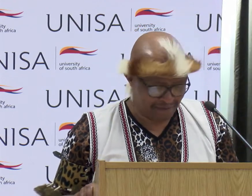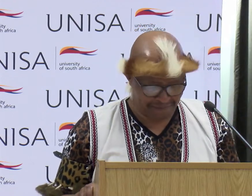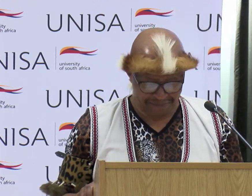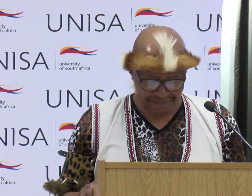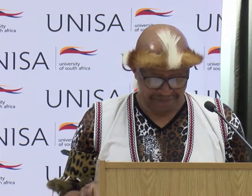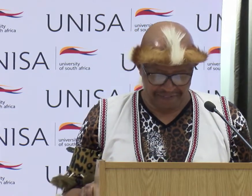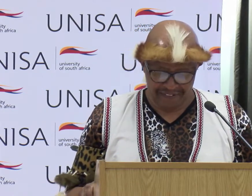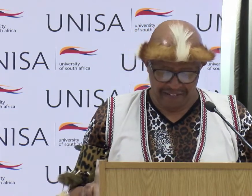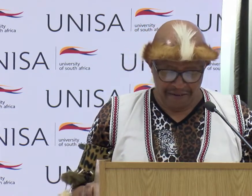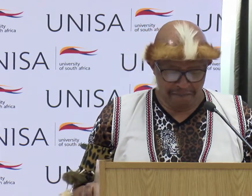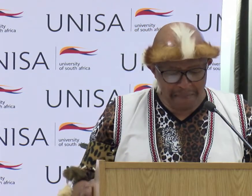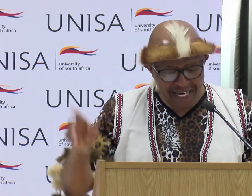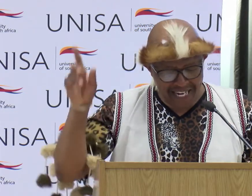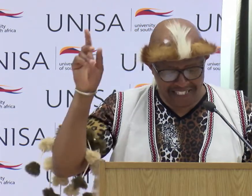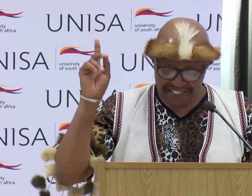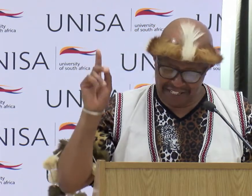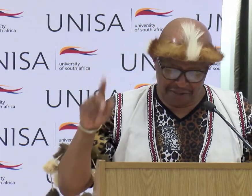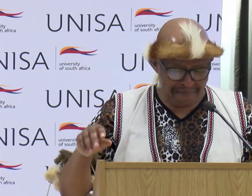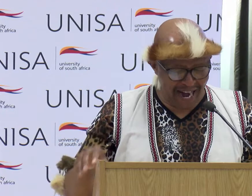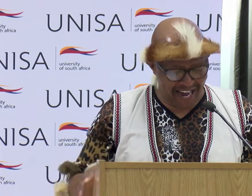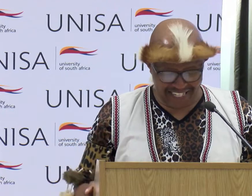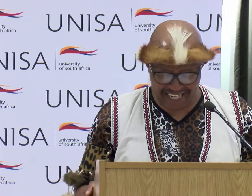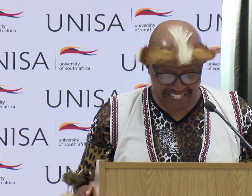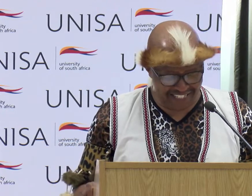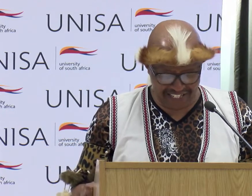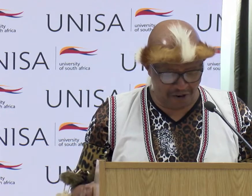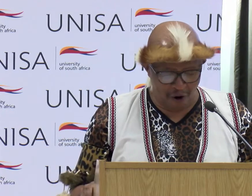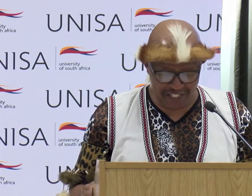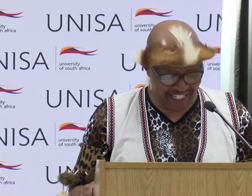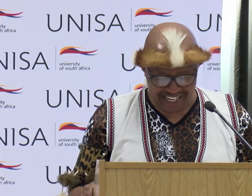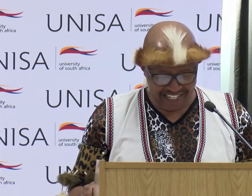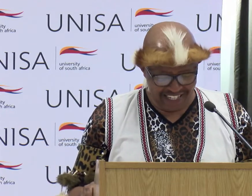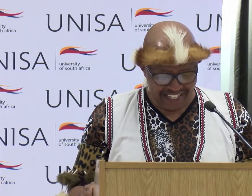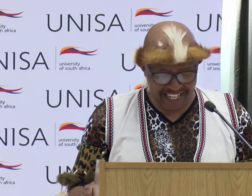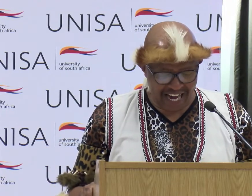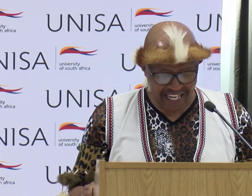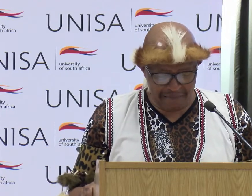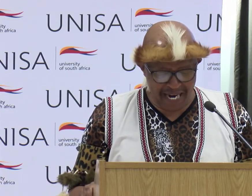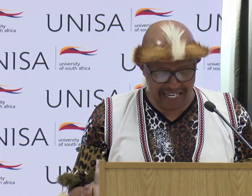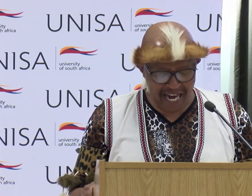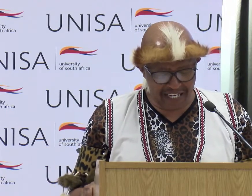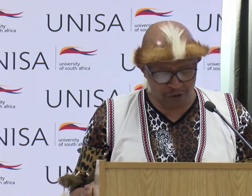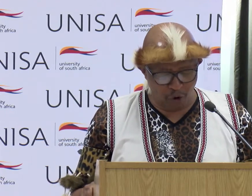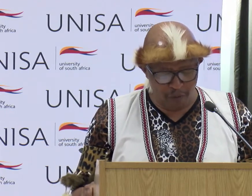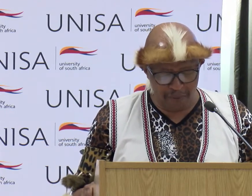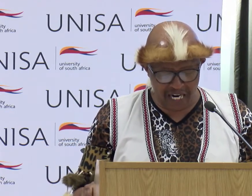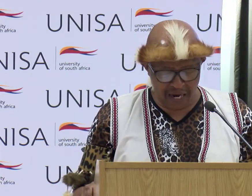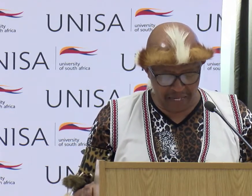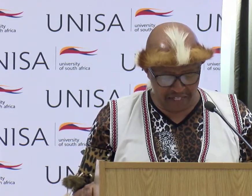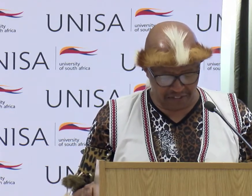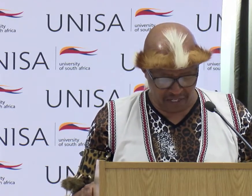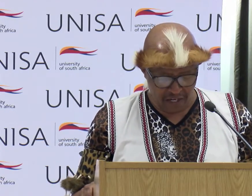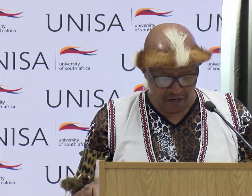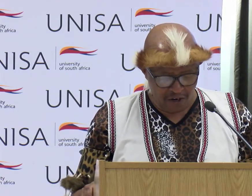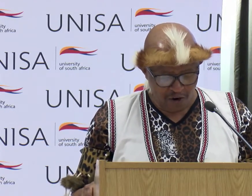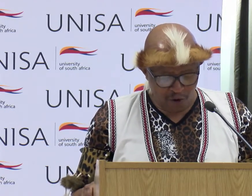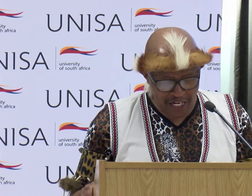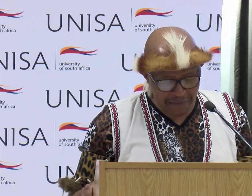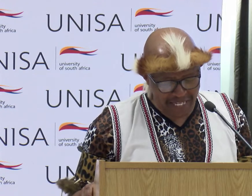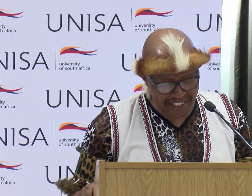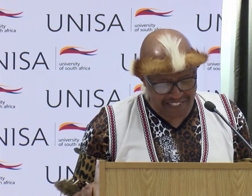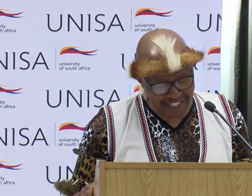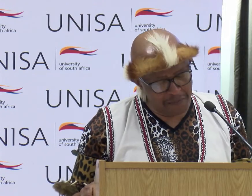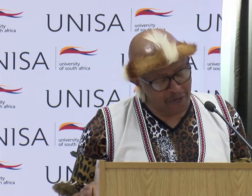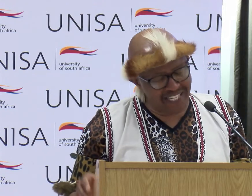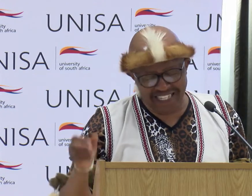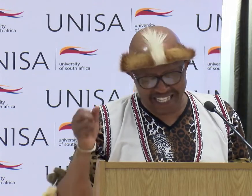ulimi mama khanyisa isibane khanyisa inkotha ihaya mankanka qhuma mankamesi